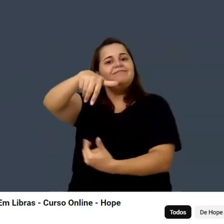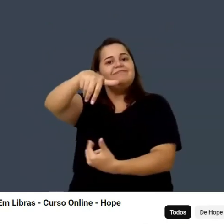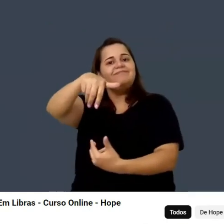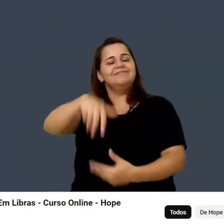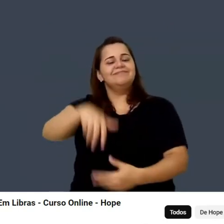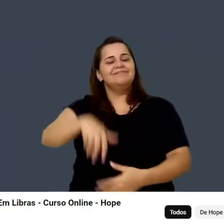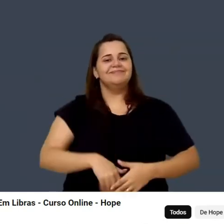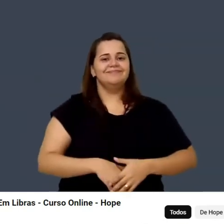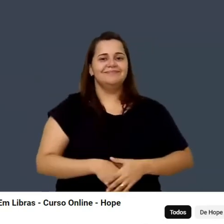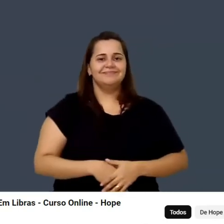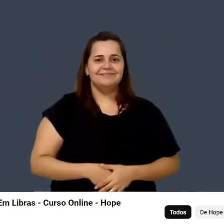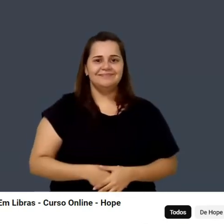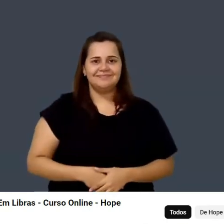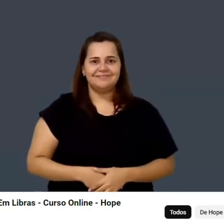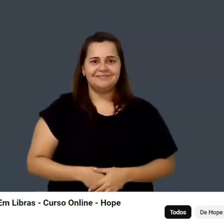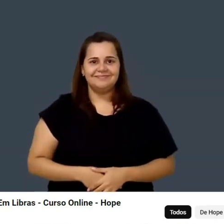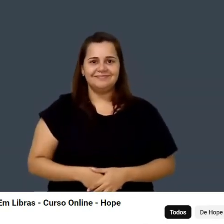mãos. A terra, a